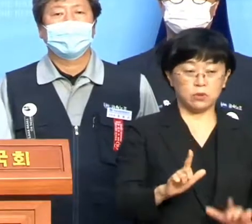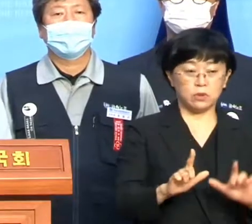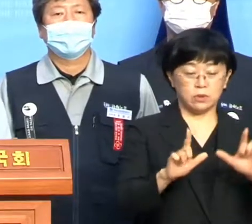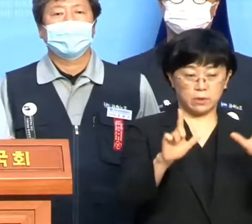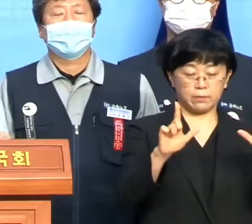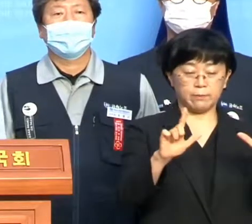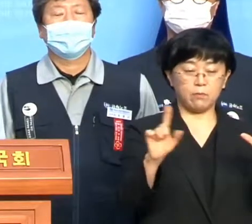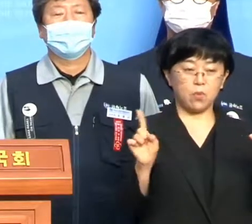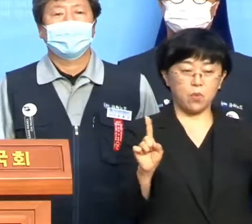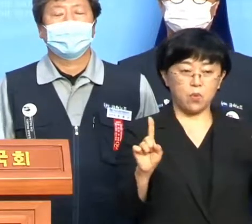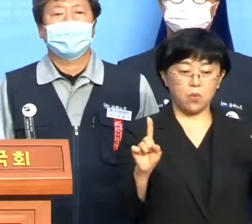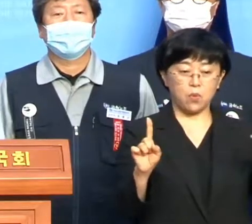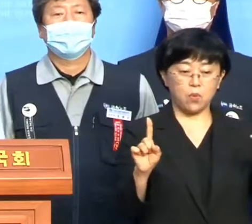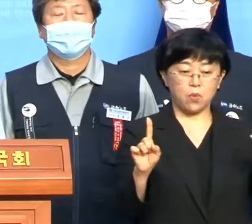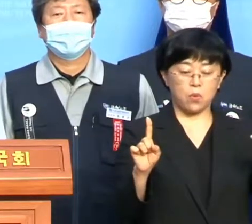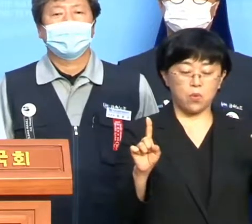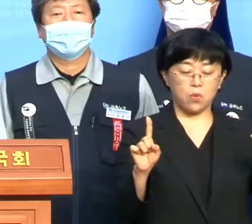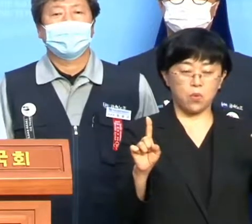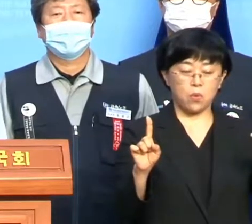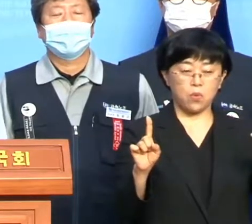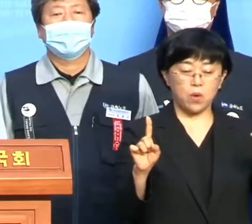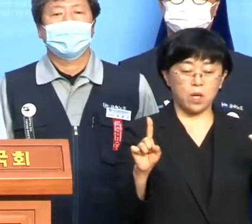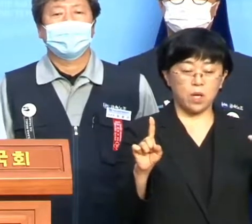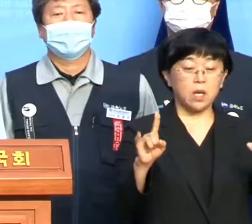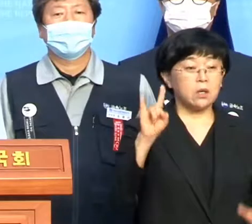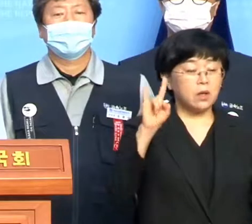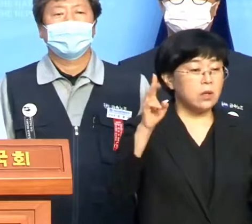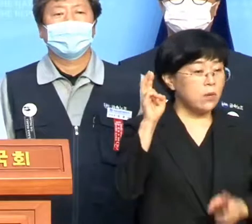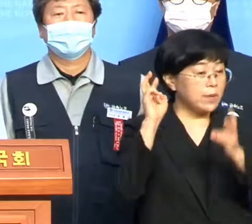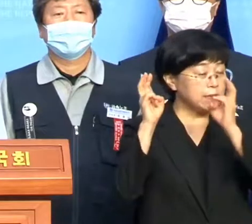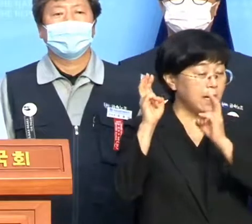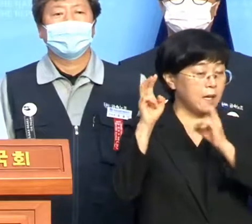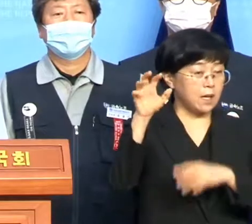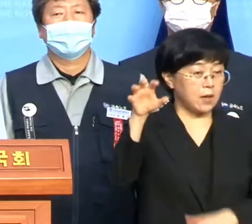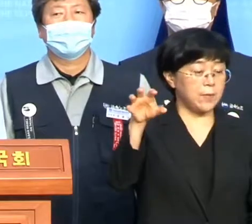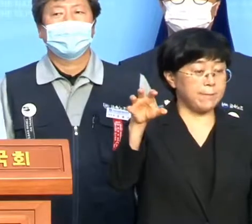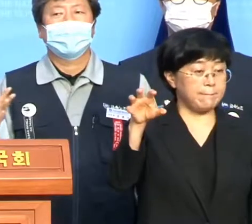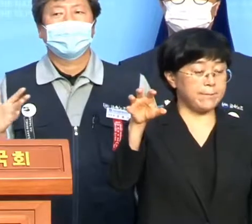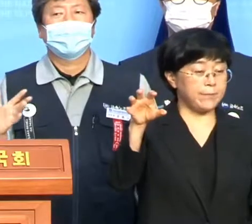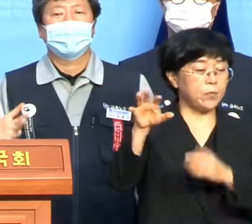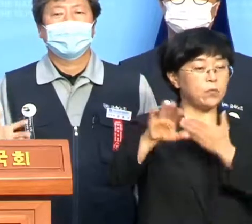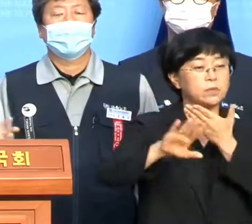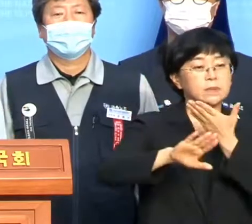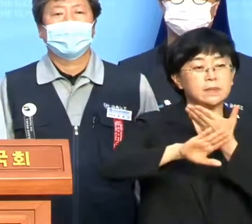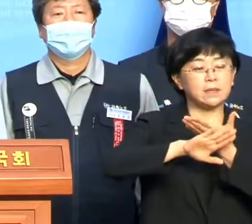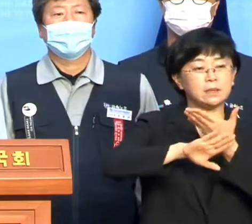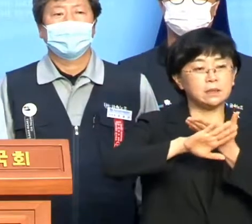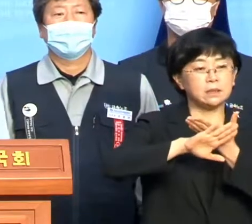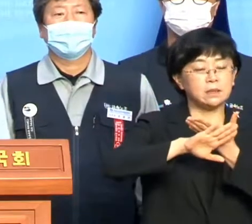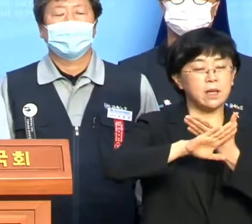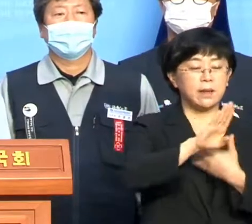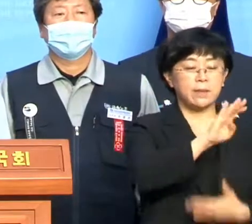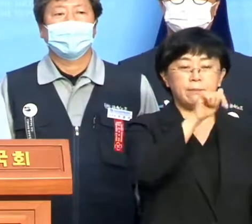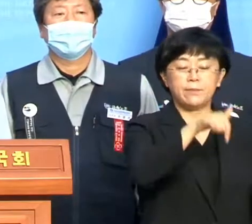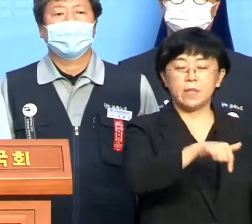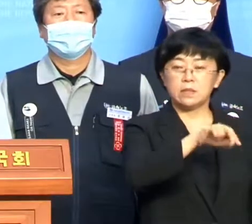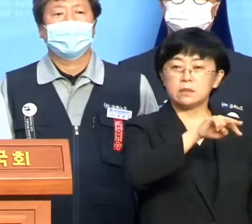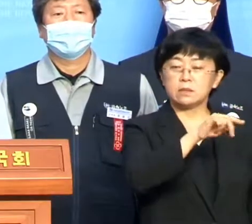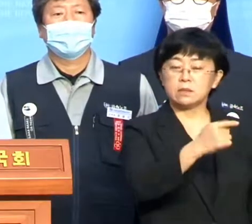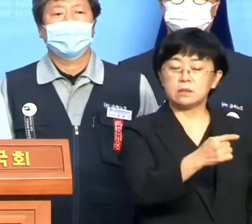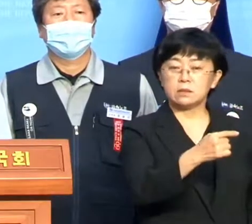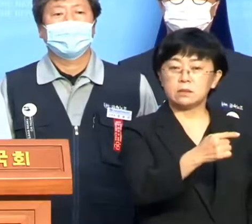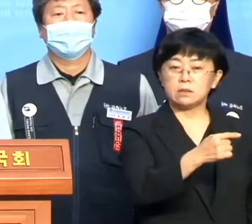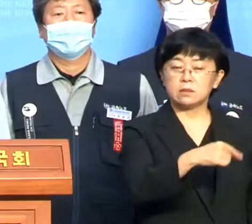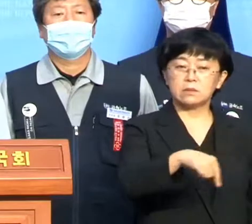어 2 4 4 현대중공업이 다른 이제 그 빅스 2